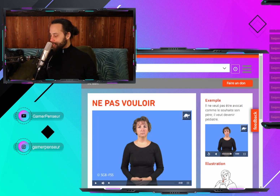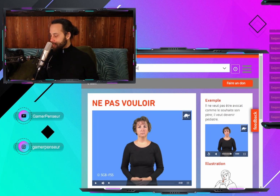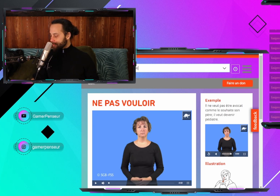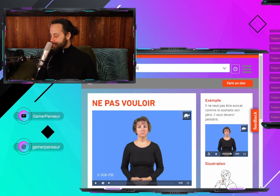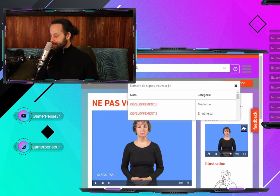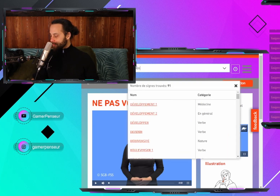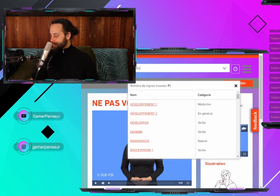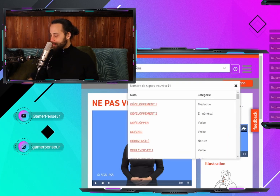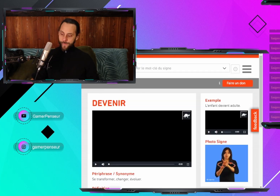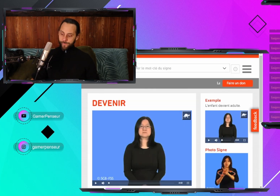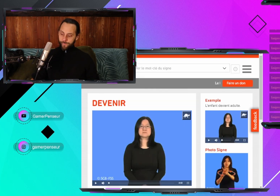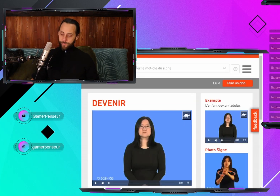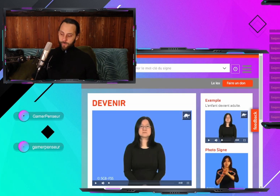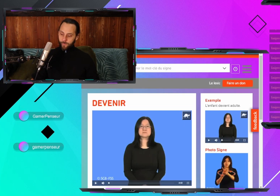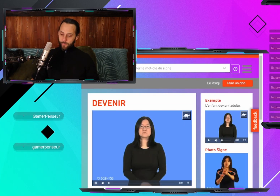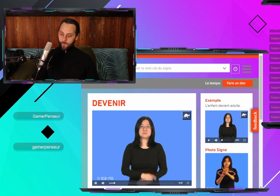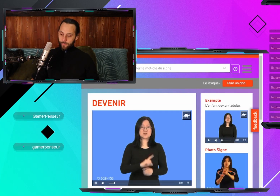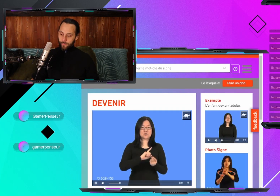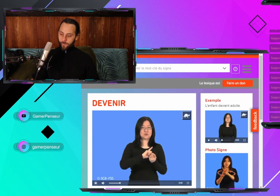je veux voir si je le signais juste.